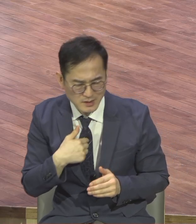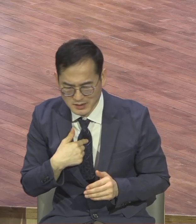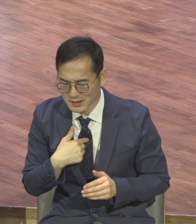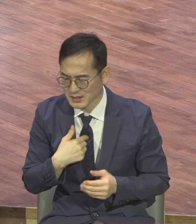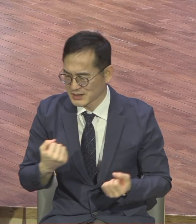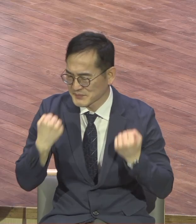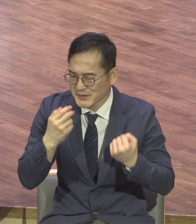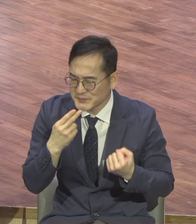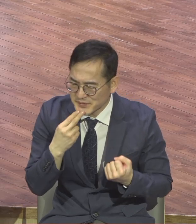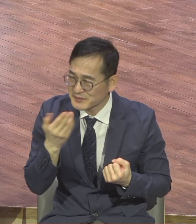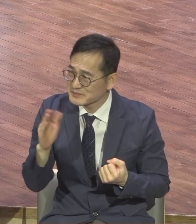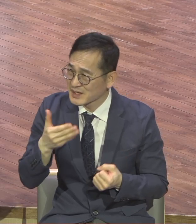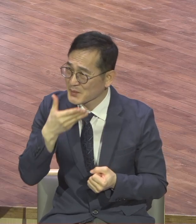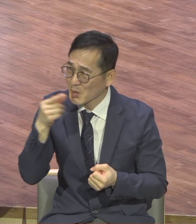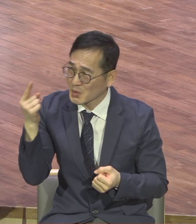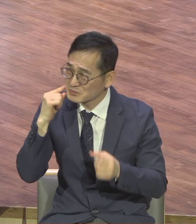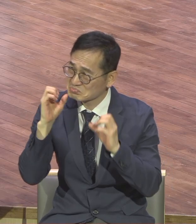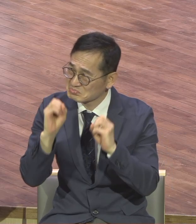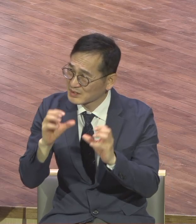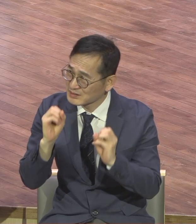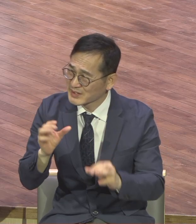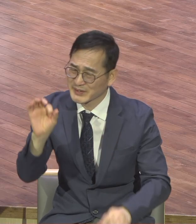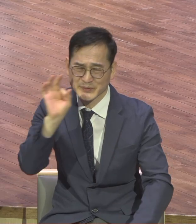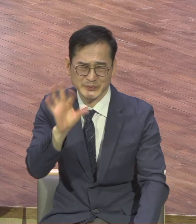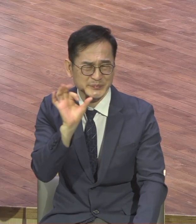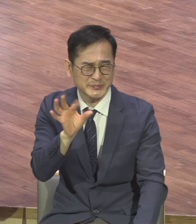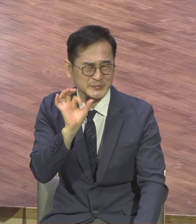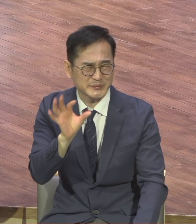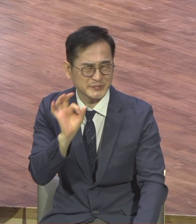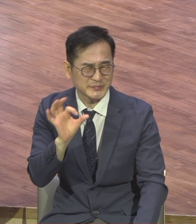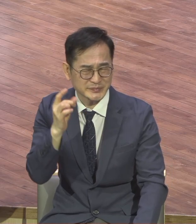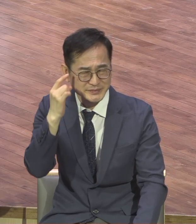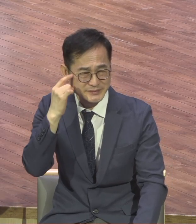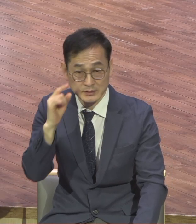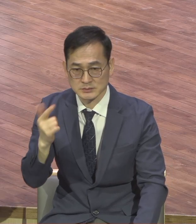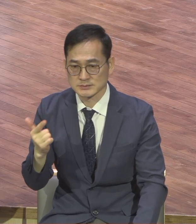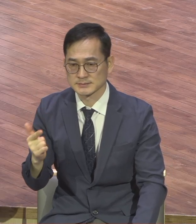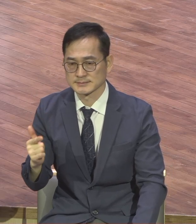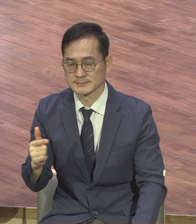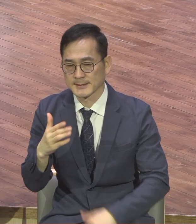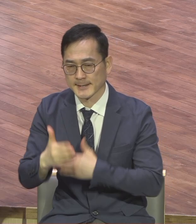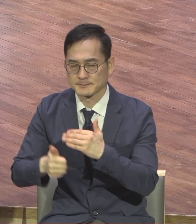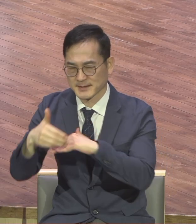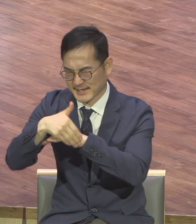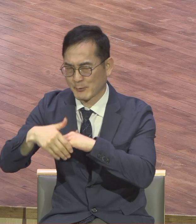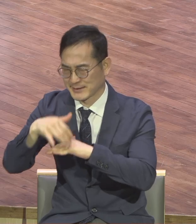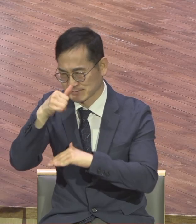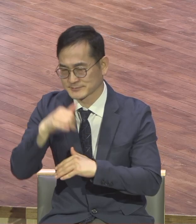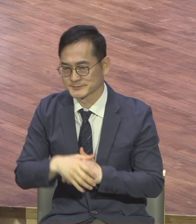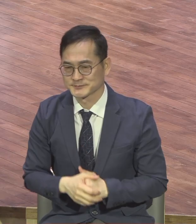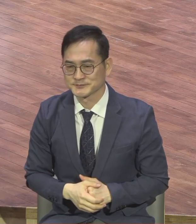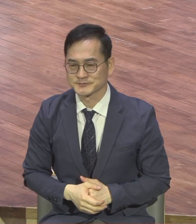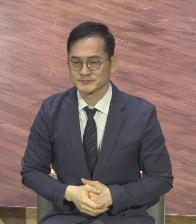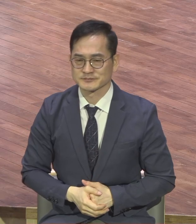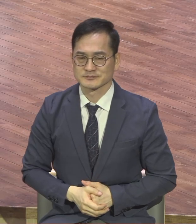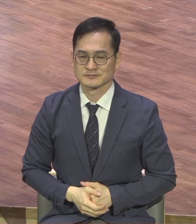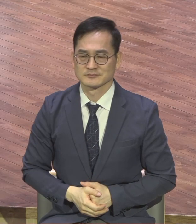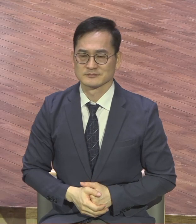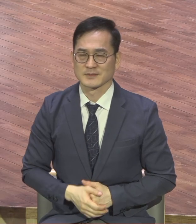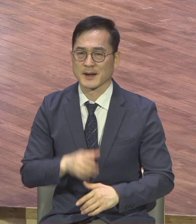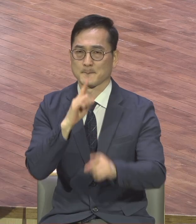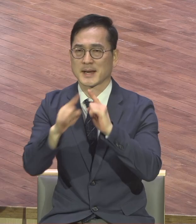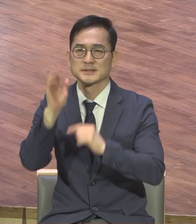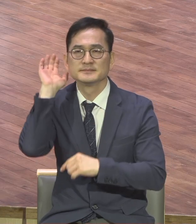나라 복음화에 내가 뭐 흉내를 낼 수 있나? 아닙니다. 하나님의 계획이 있습니다. 이 메시지를 듣는 것